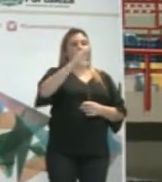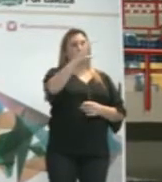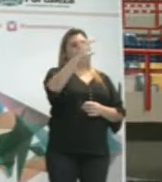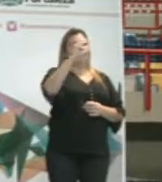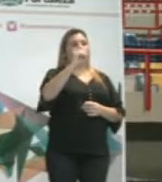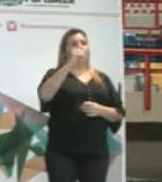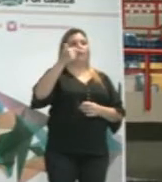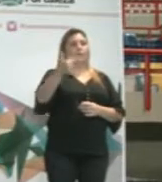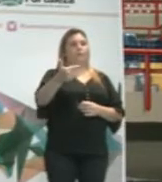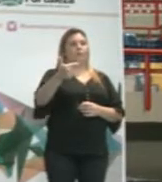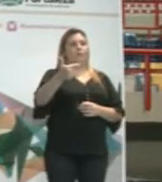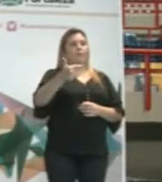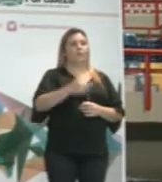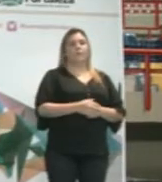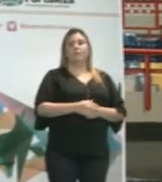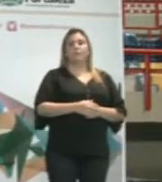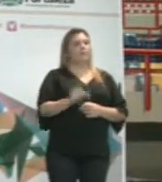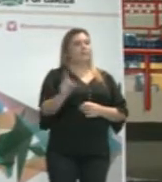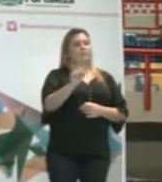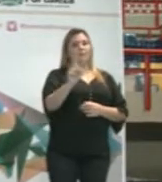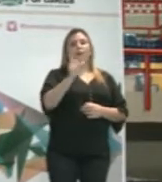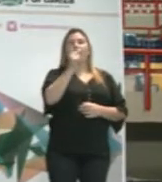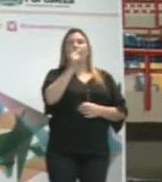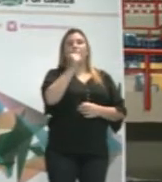CO2? Não, é a água.